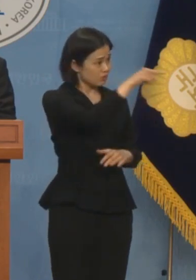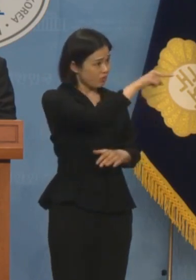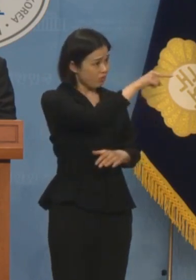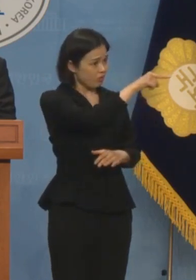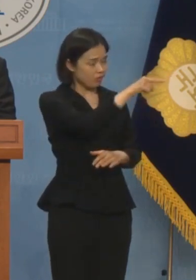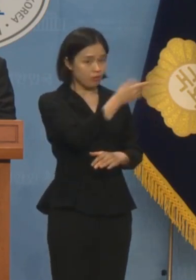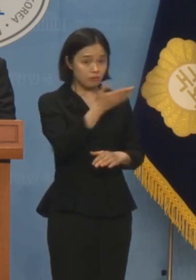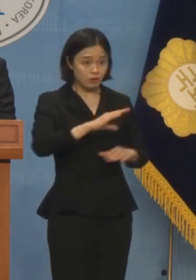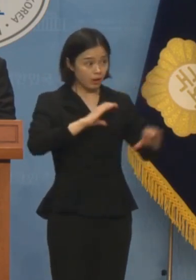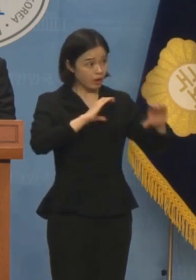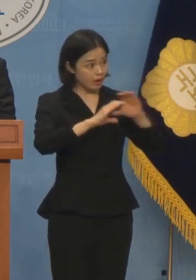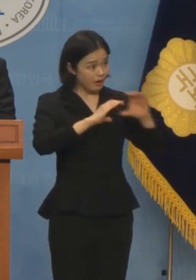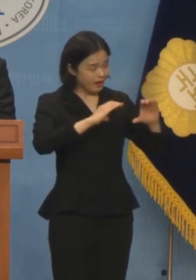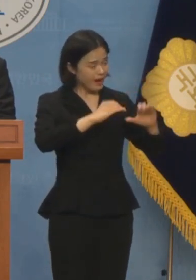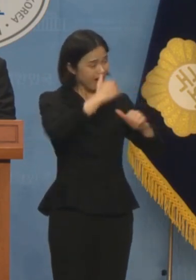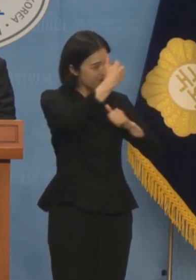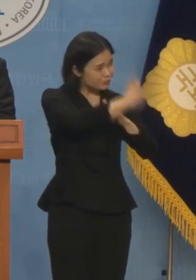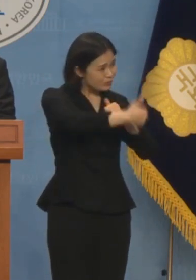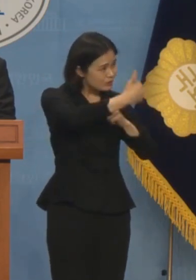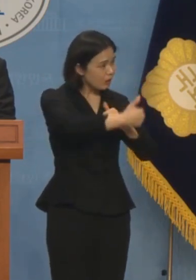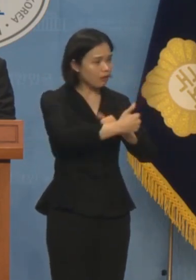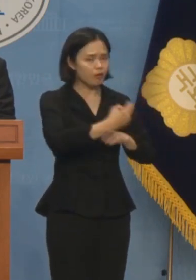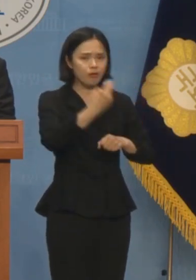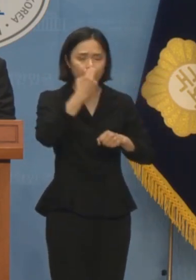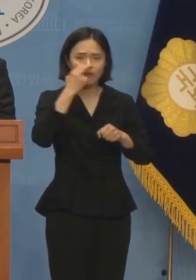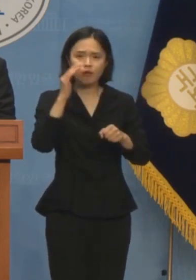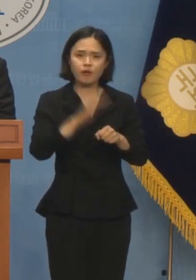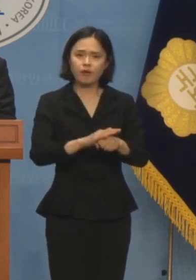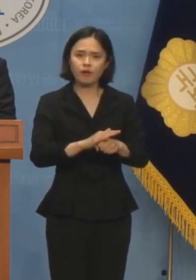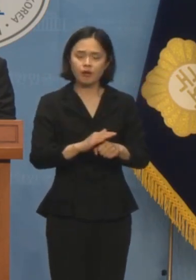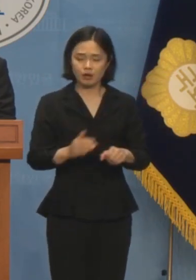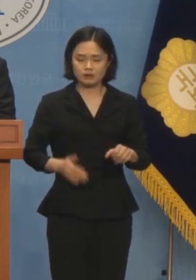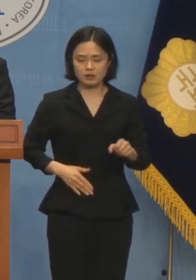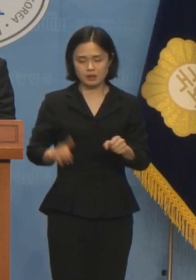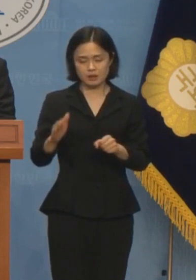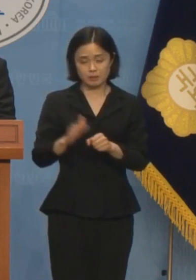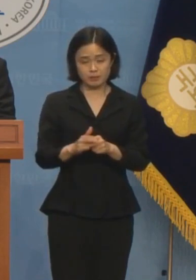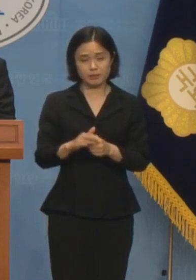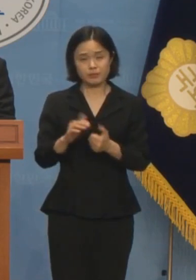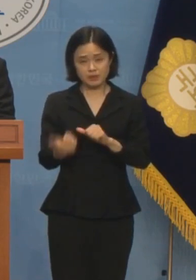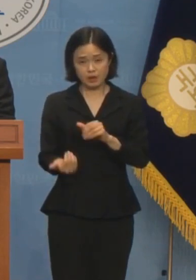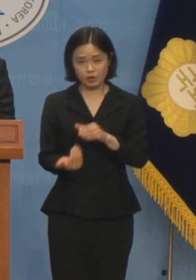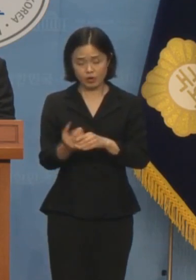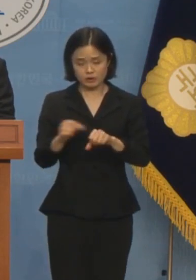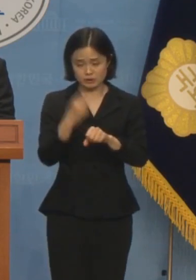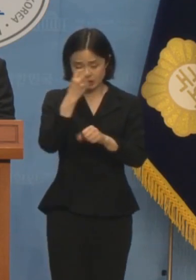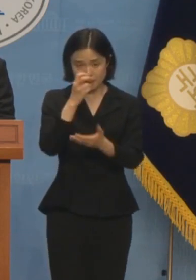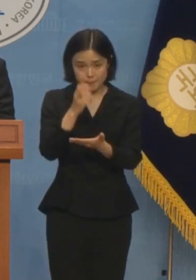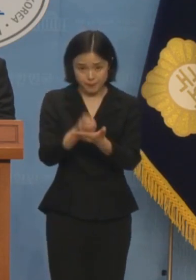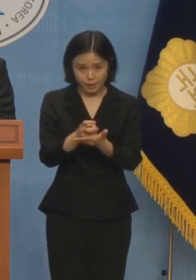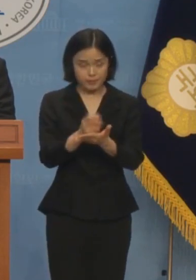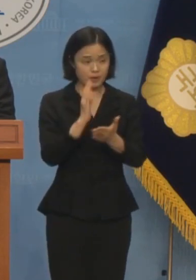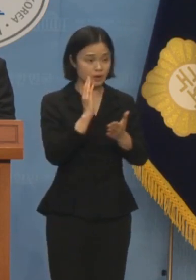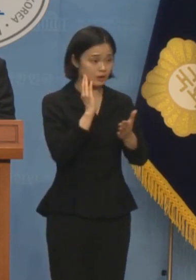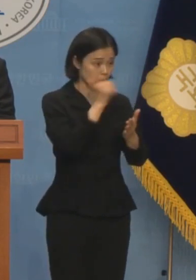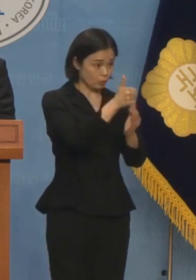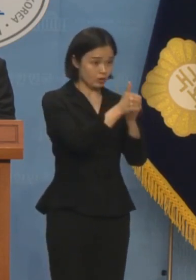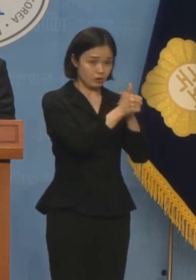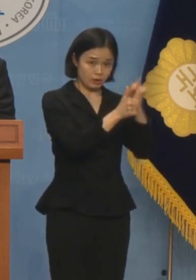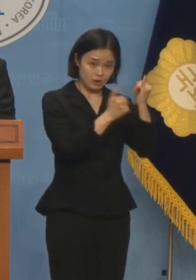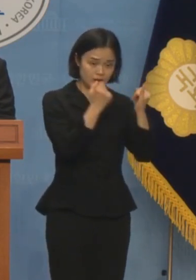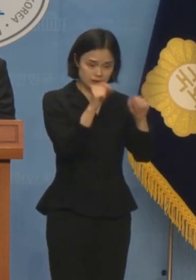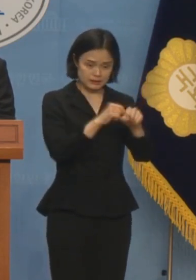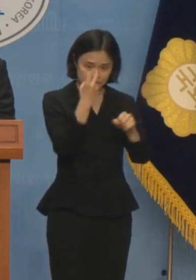순직 해병 권법과 김건희 특검법 김홍일 방송통신위원장 탄핵 등은 총선에서